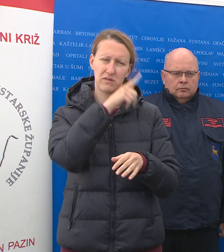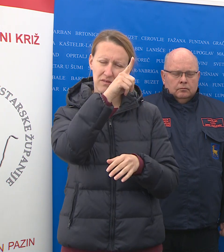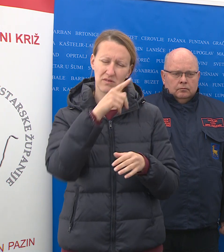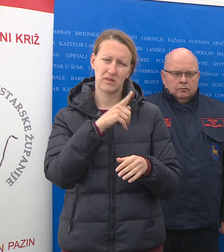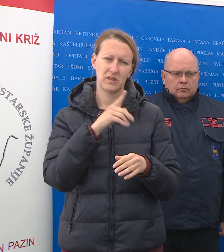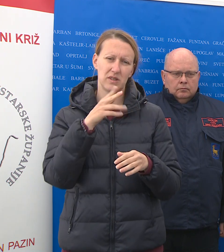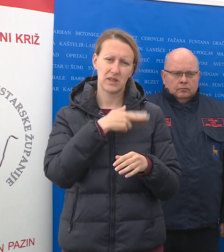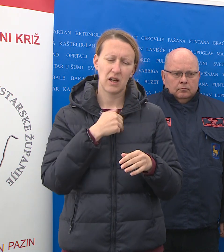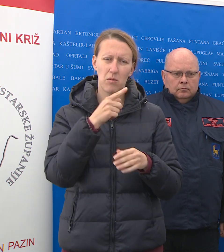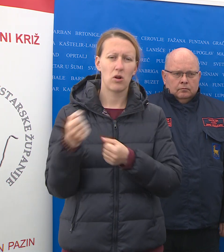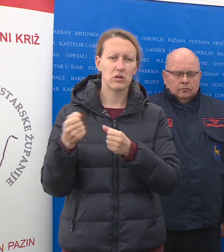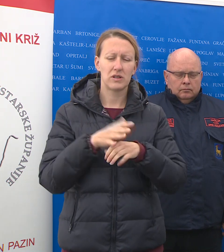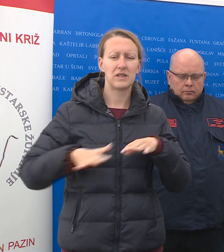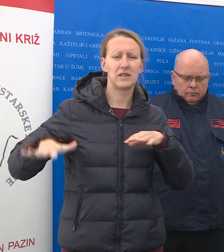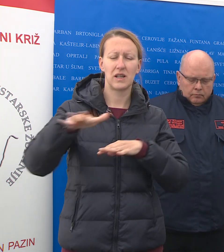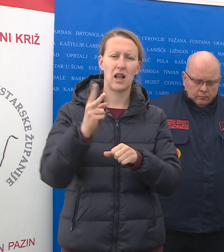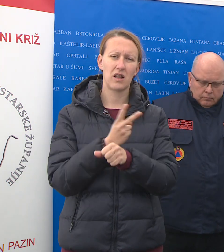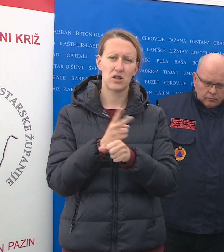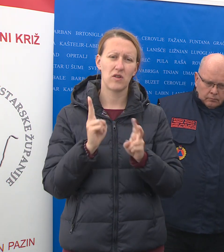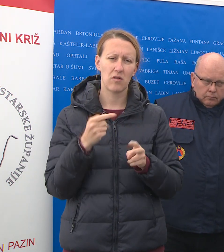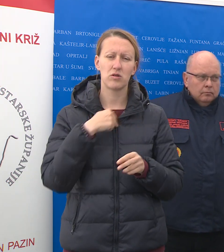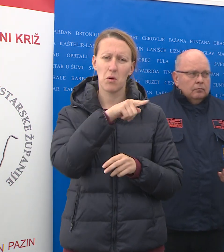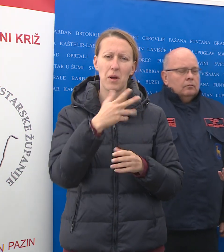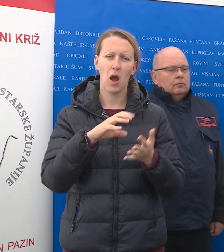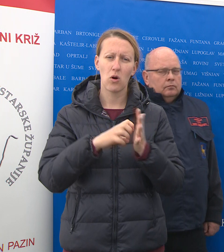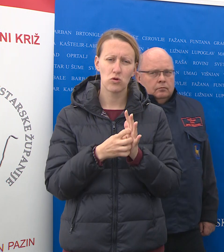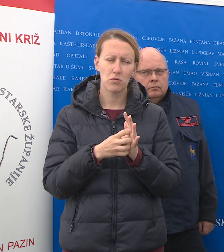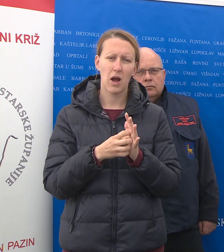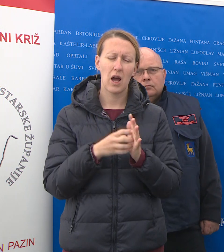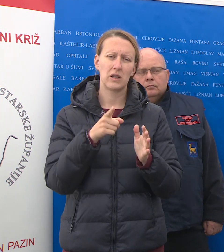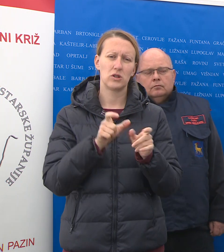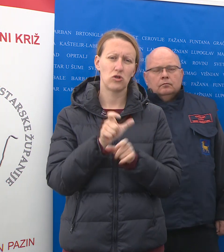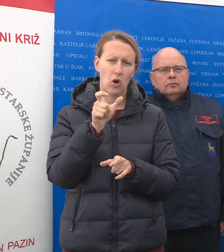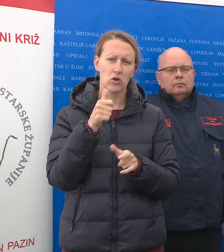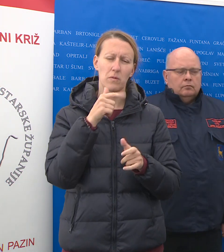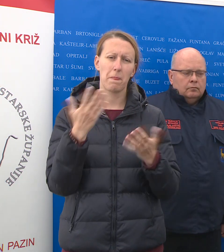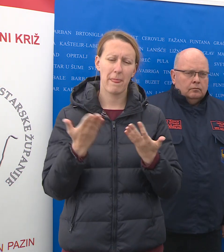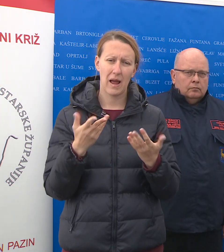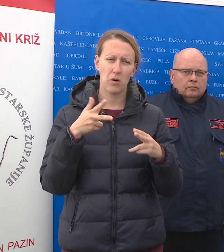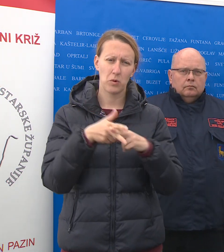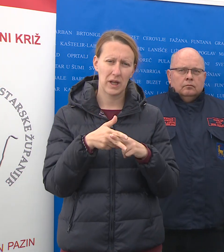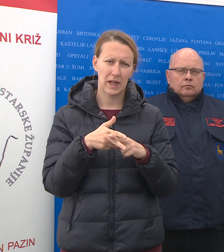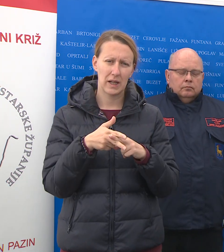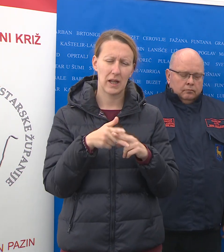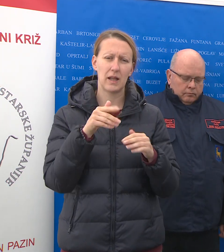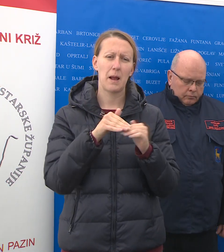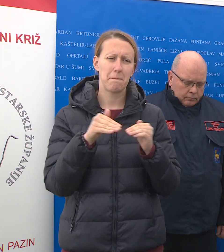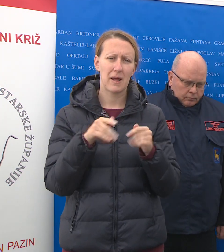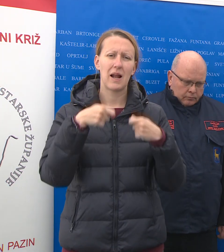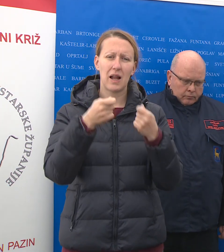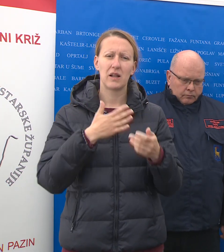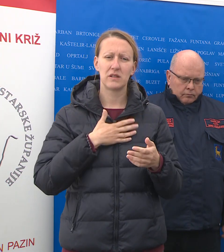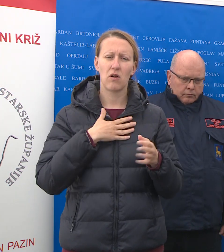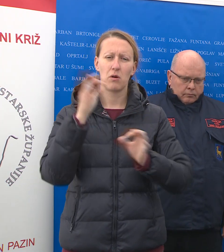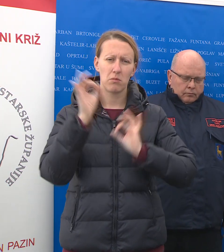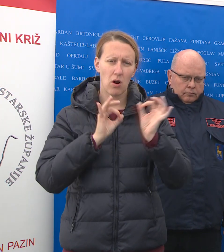su donesene na razini države. Normalno da ćemo mi kao županijski stožer i u trenutku ukidanja nacionalnih mjera dati